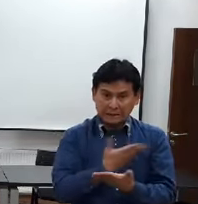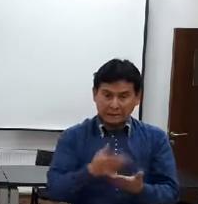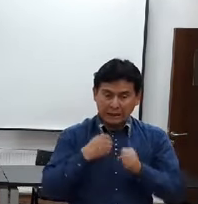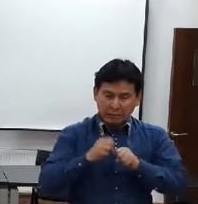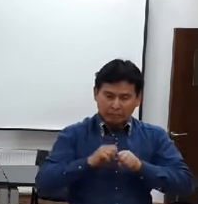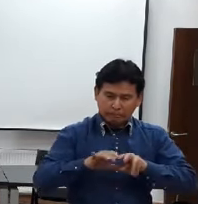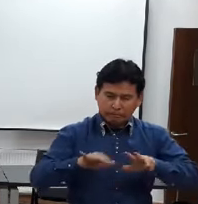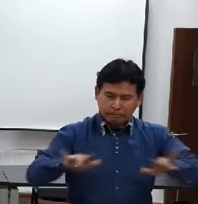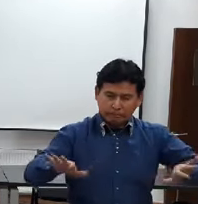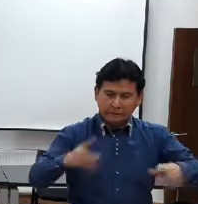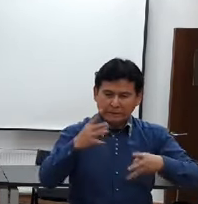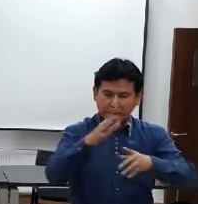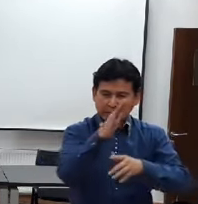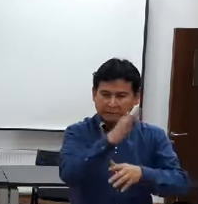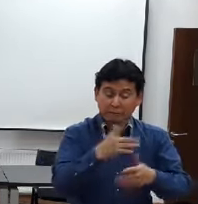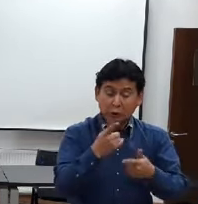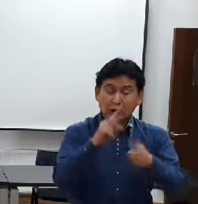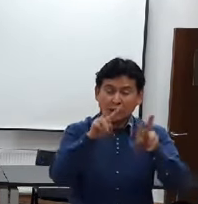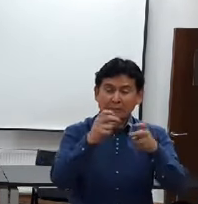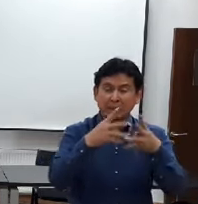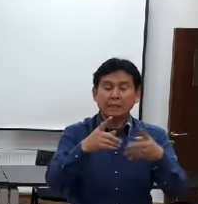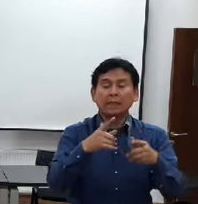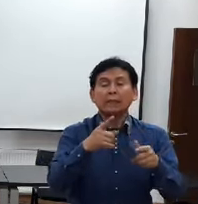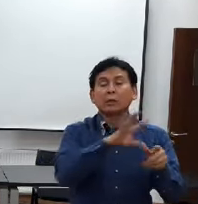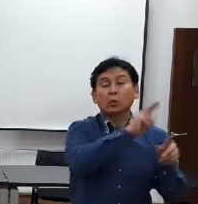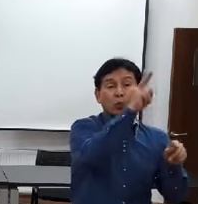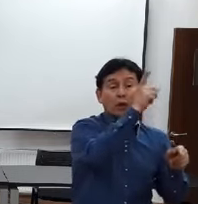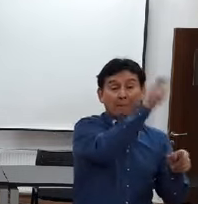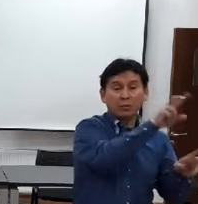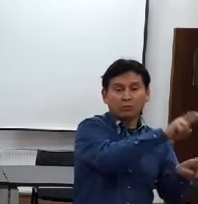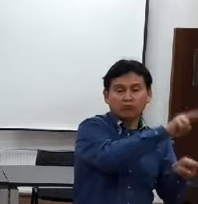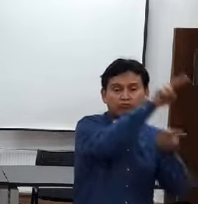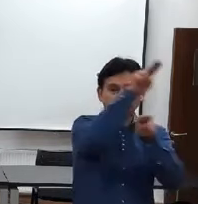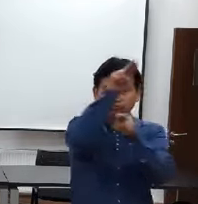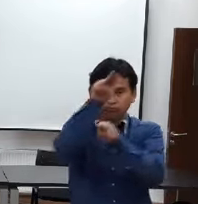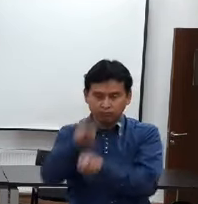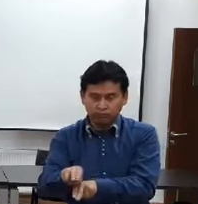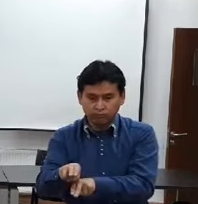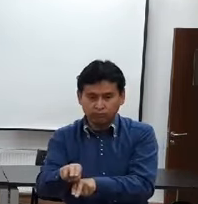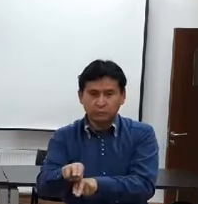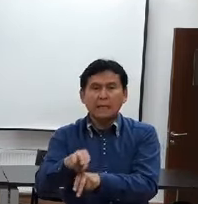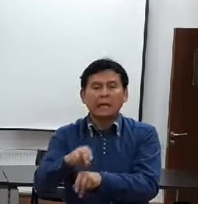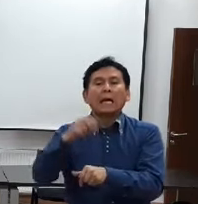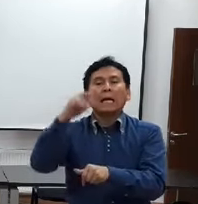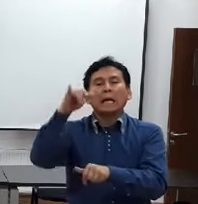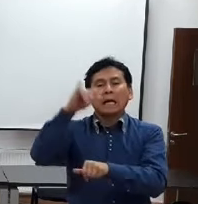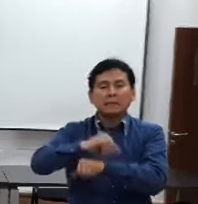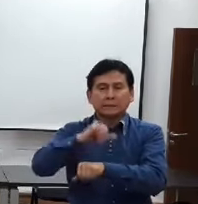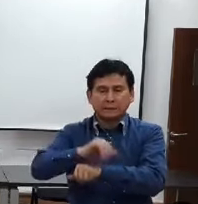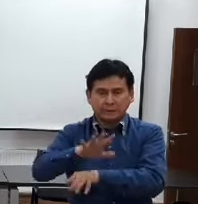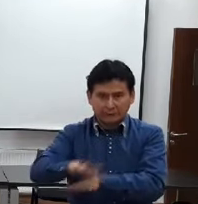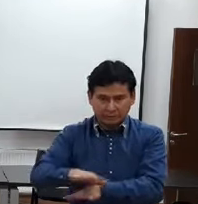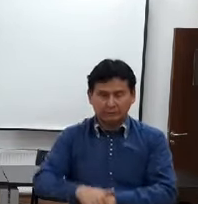viralizarse y a circular por los medios del traslado de un paciente COVID positivo a la región de Aysén.